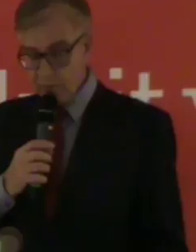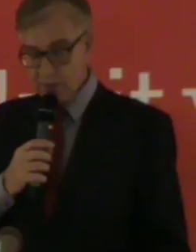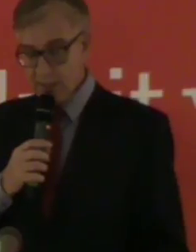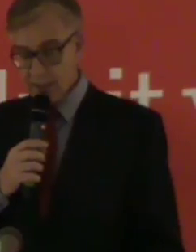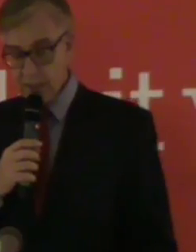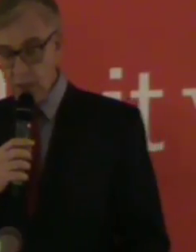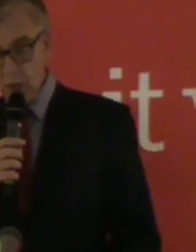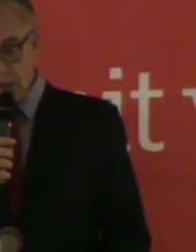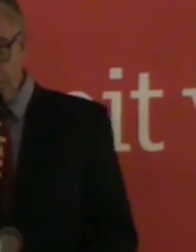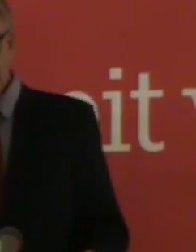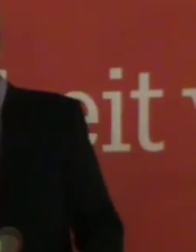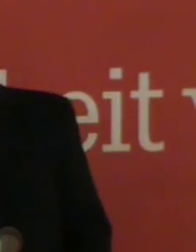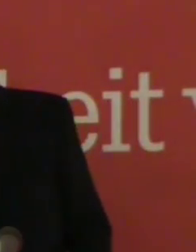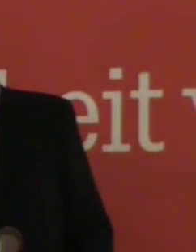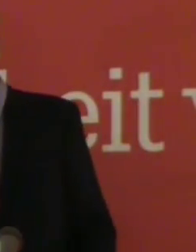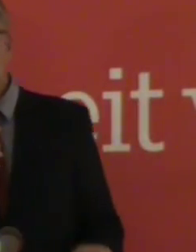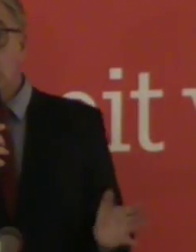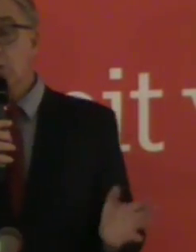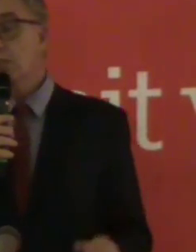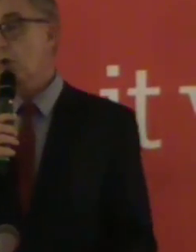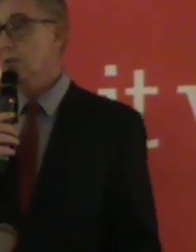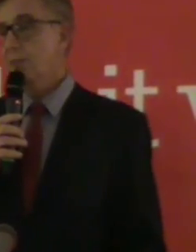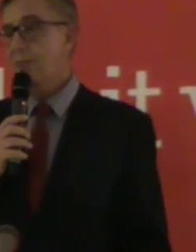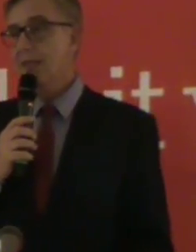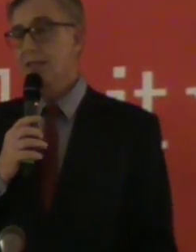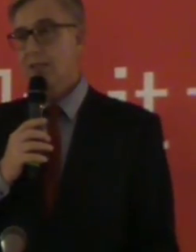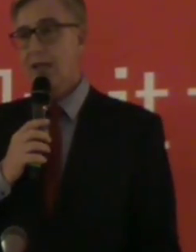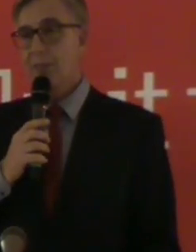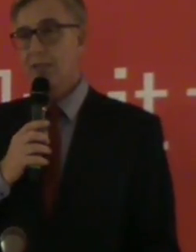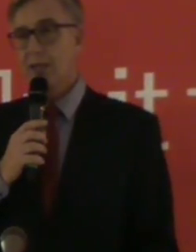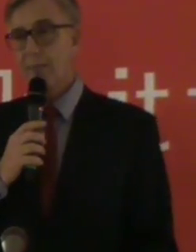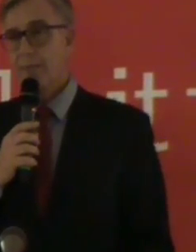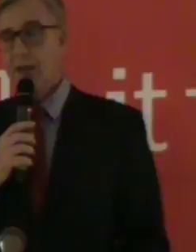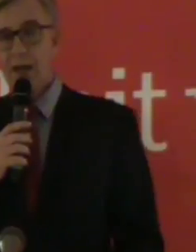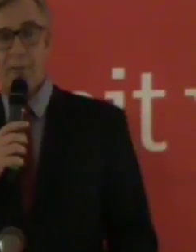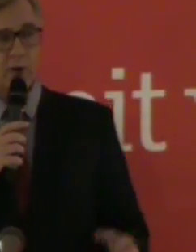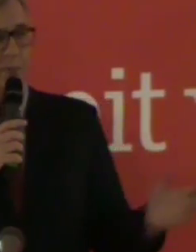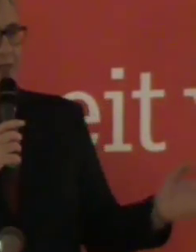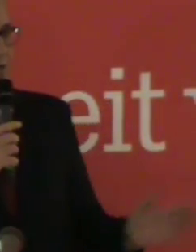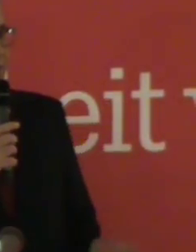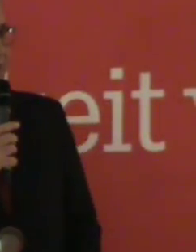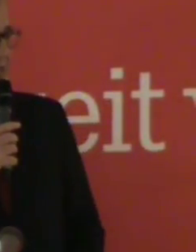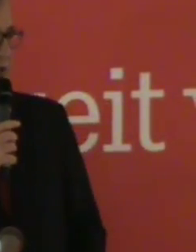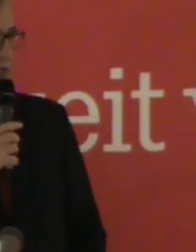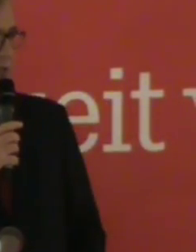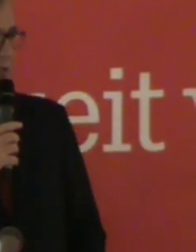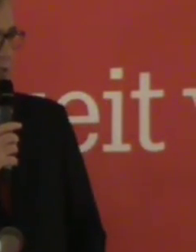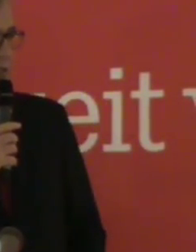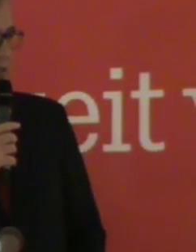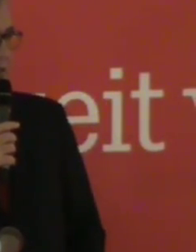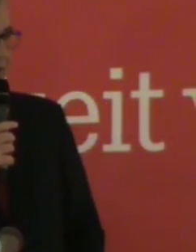China provoziert und der vieles andere mehr tut. Also große Sorge beim Blick nach Amerika. Aber auch der Blick auf die Welt